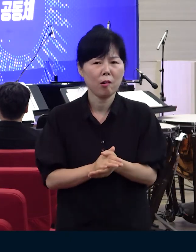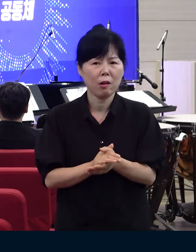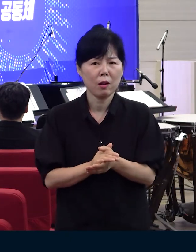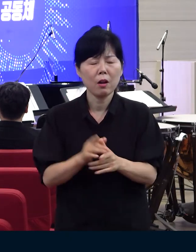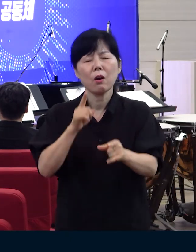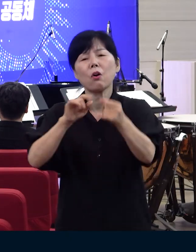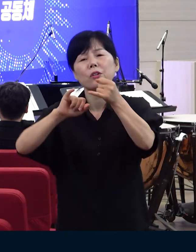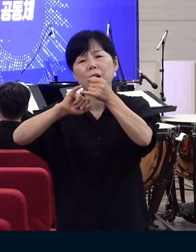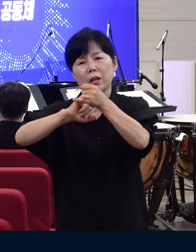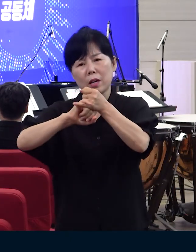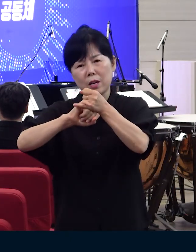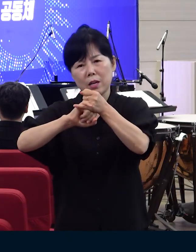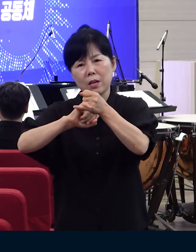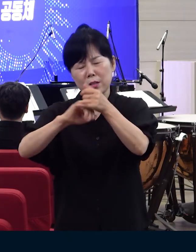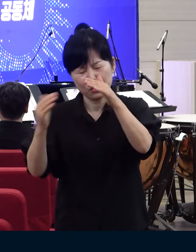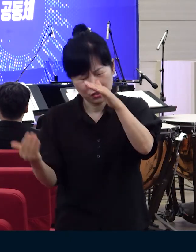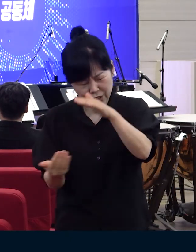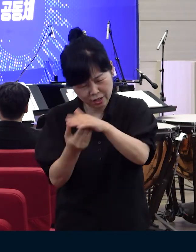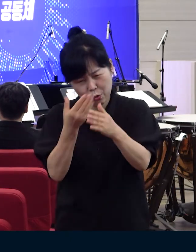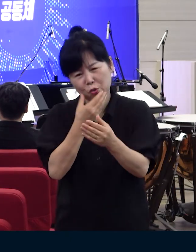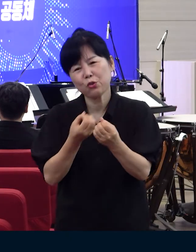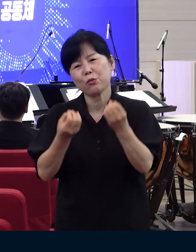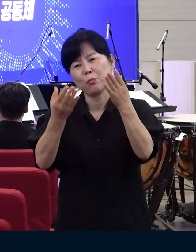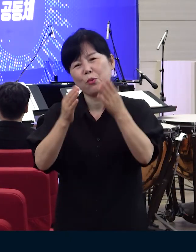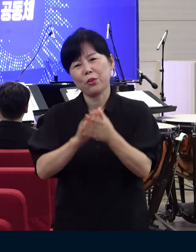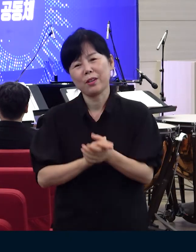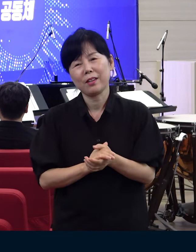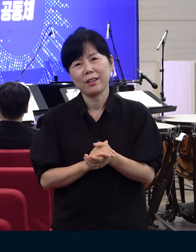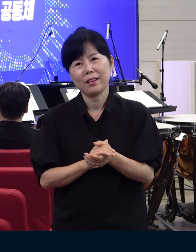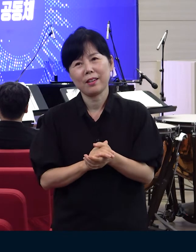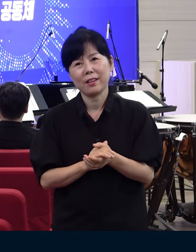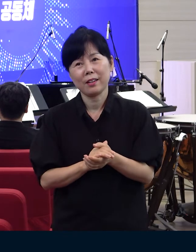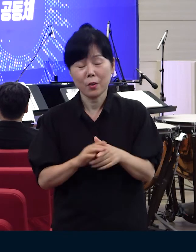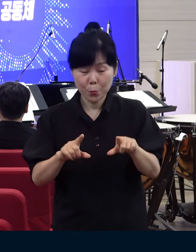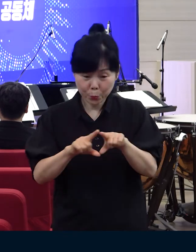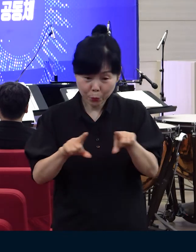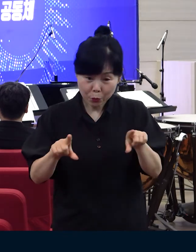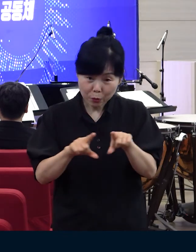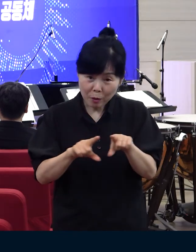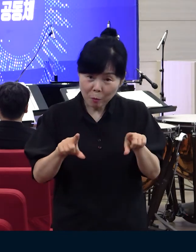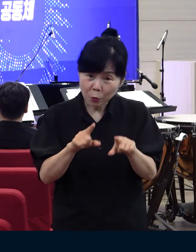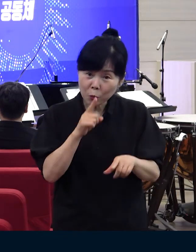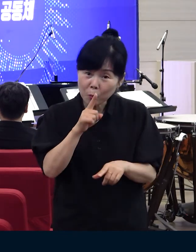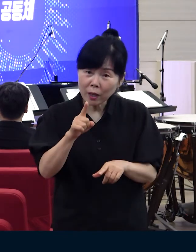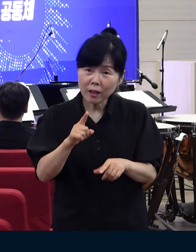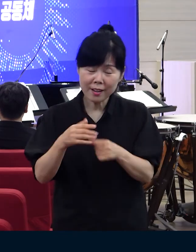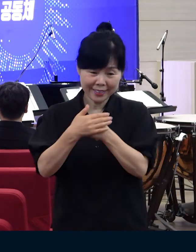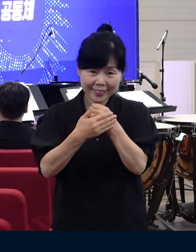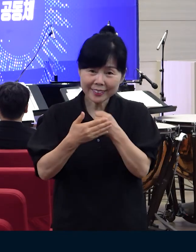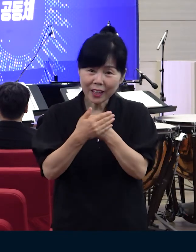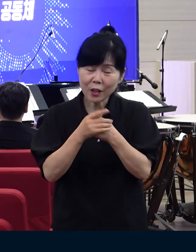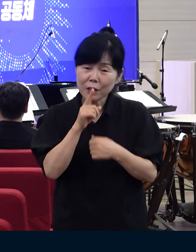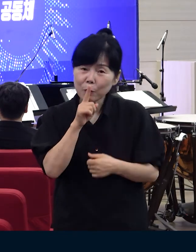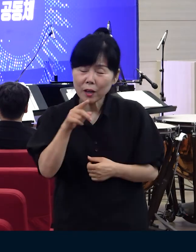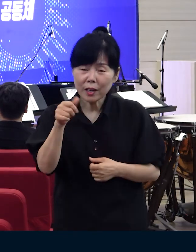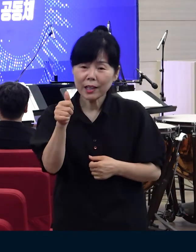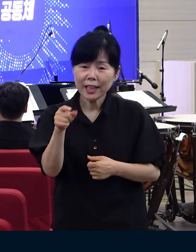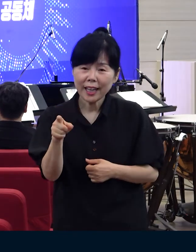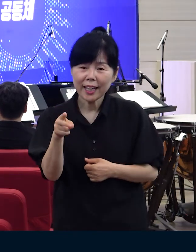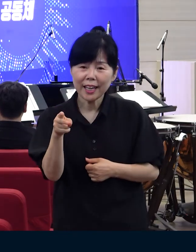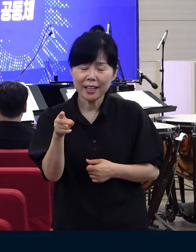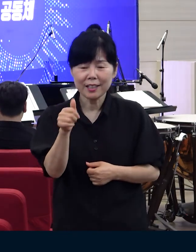바로 언약이에요. 여러분, 우리는 보통 은혜, 히브리어로 하면은 헤세드란